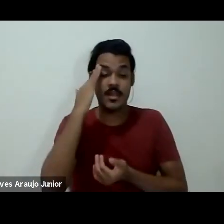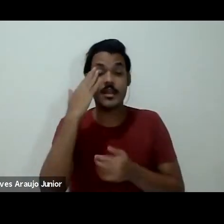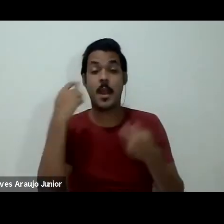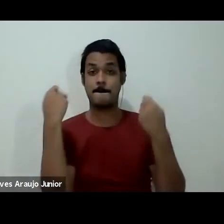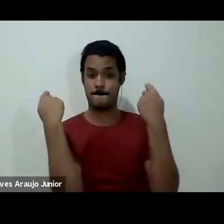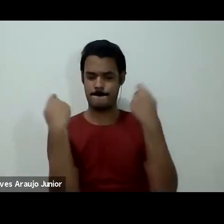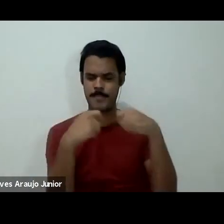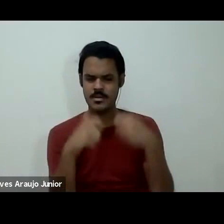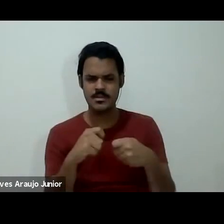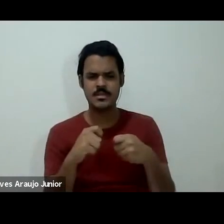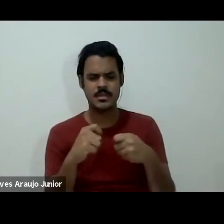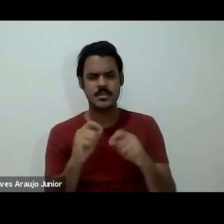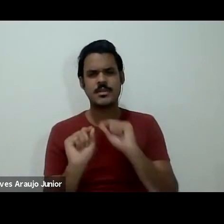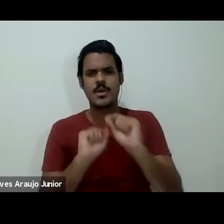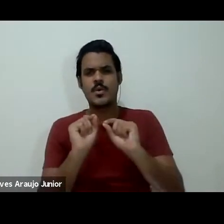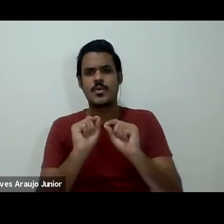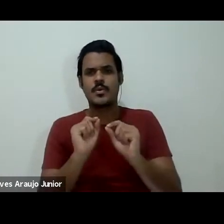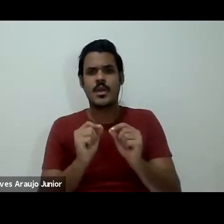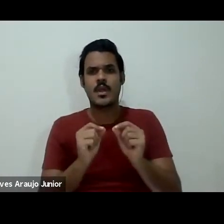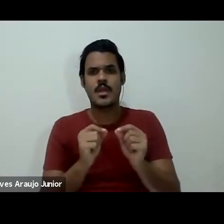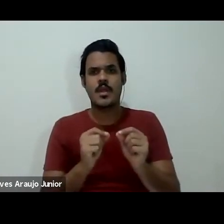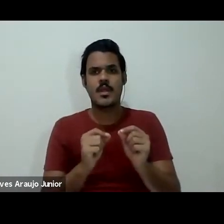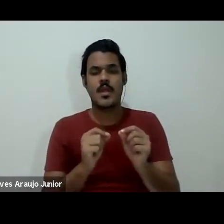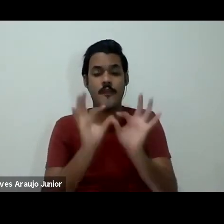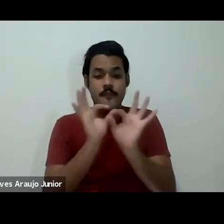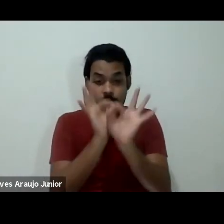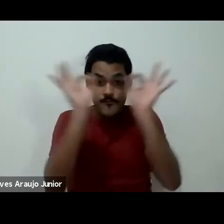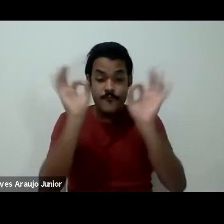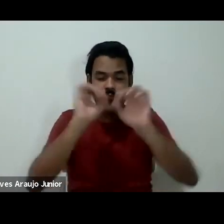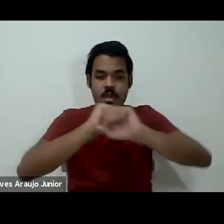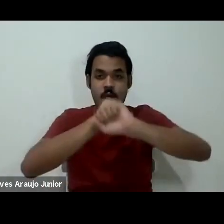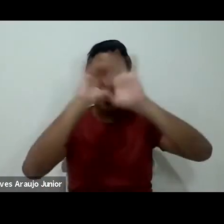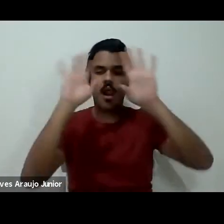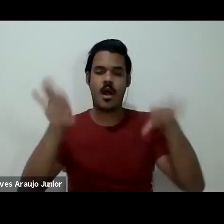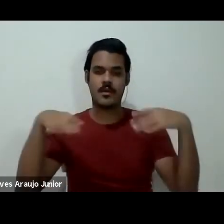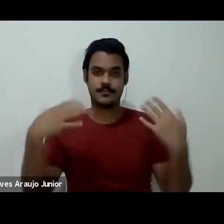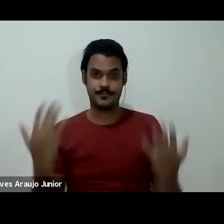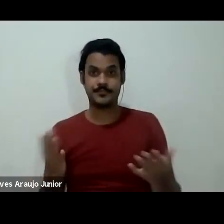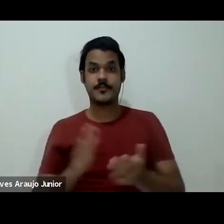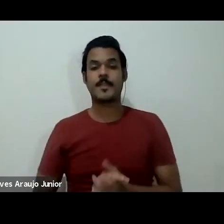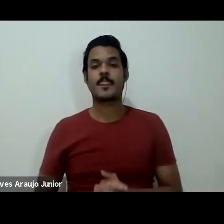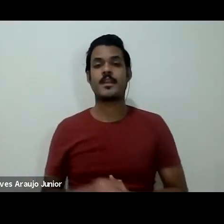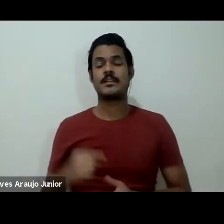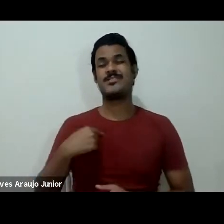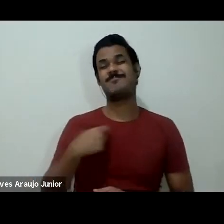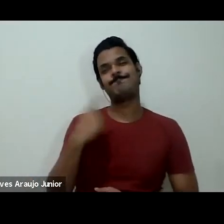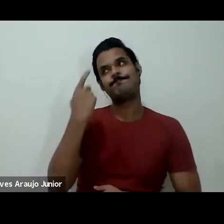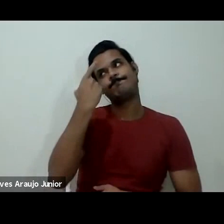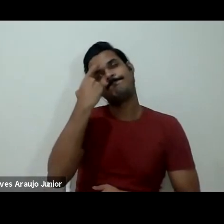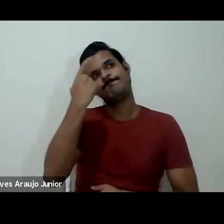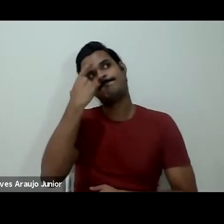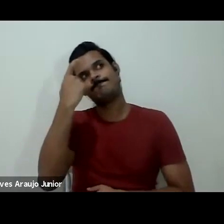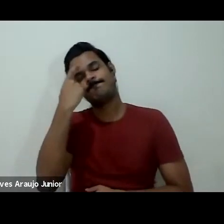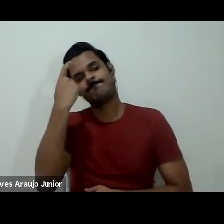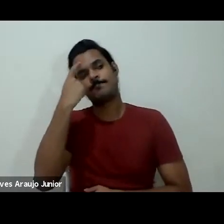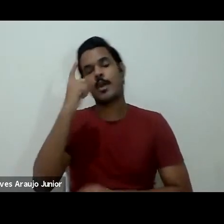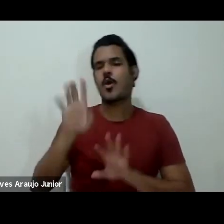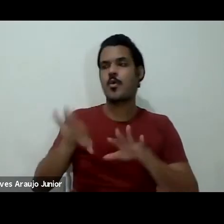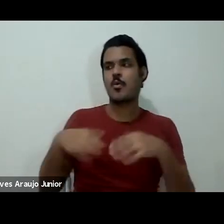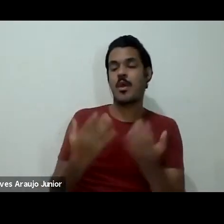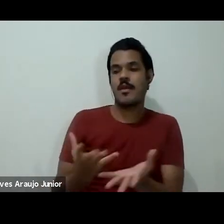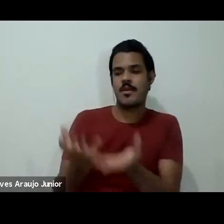ser contemplada com tanta beleza, assim como nós, videntes. Portanto, foi uma preocupação que eu tive quando eu recebi o curta